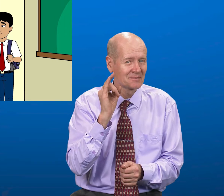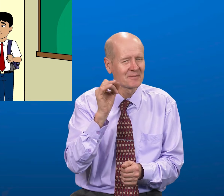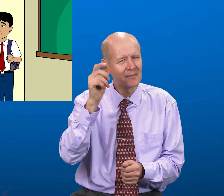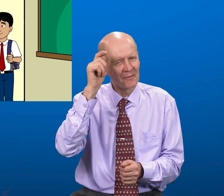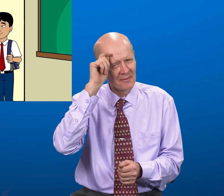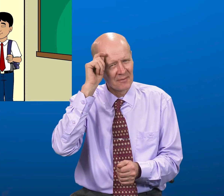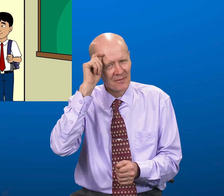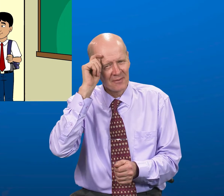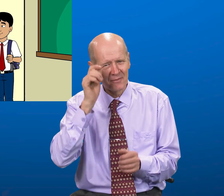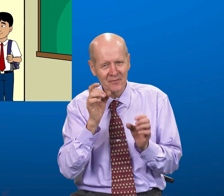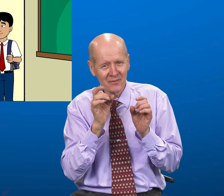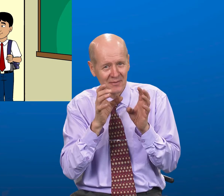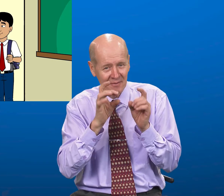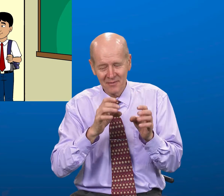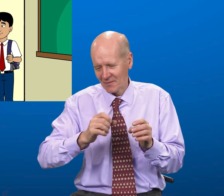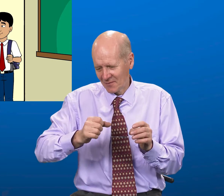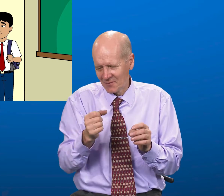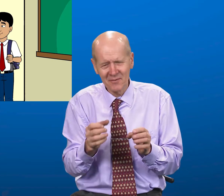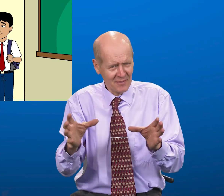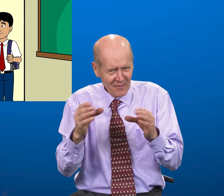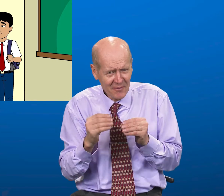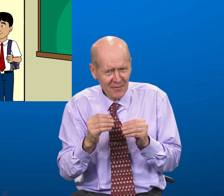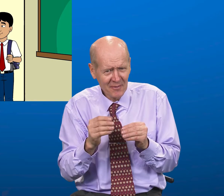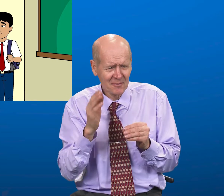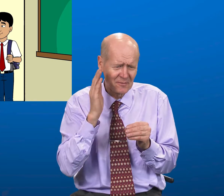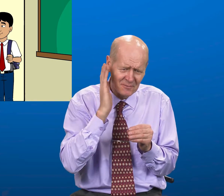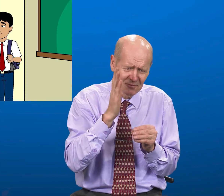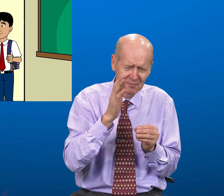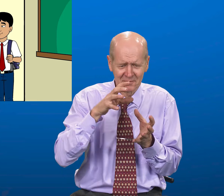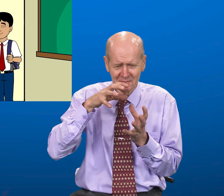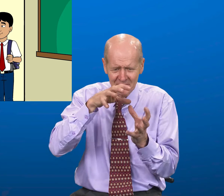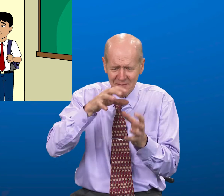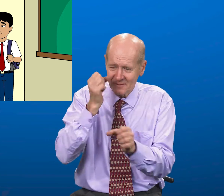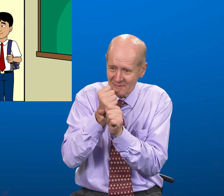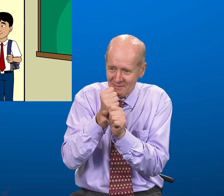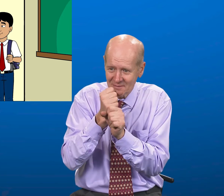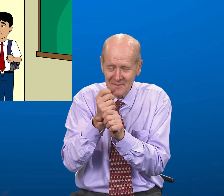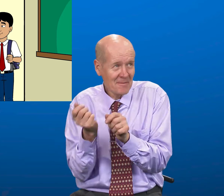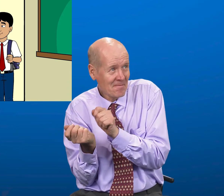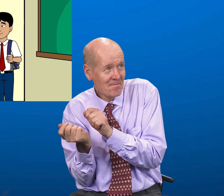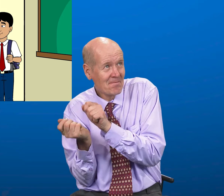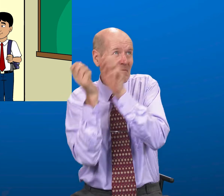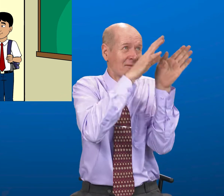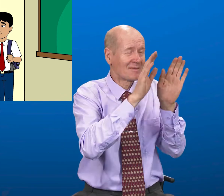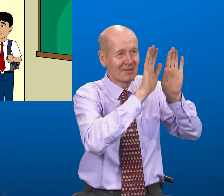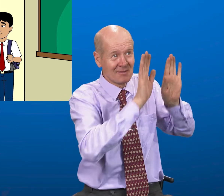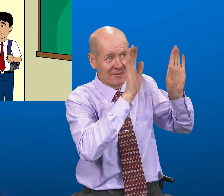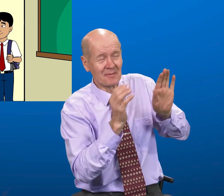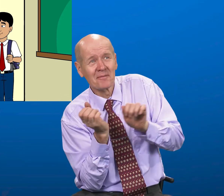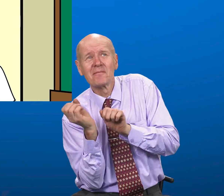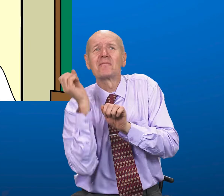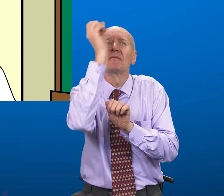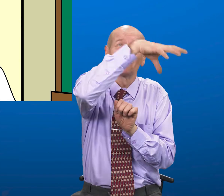игрушек. Джаред рассказал об этой идее своему школьному другу Камилю. «Давай будем класть игрушки в коробки и перебрасывать